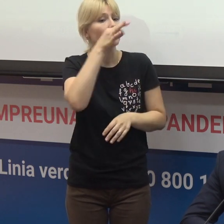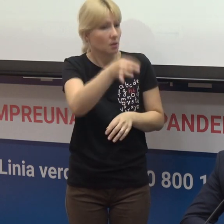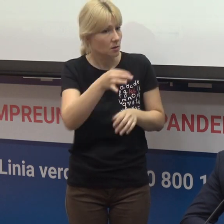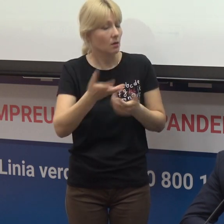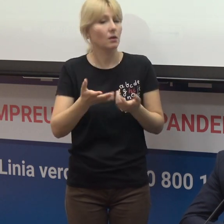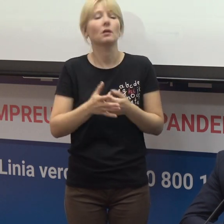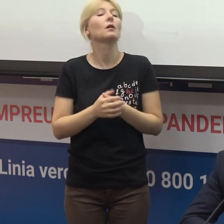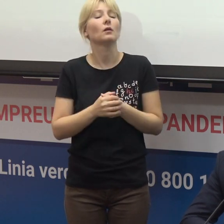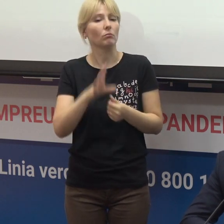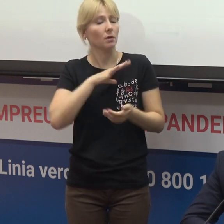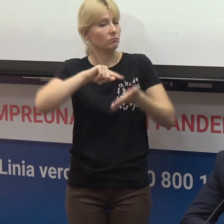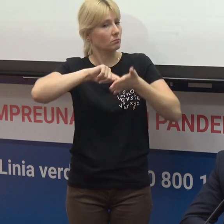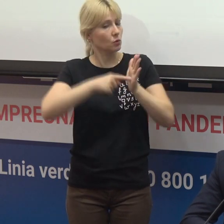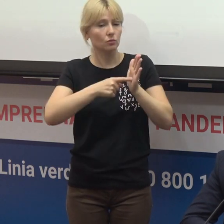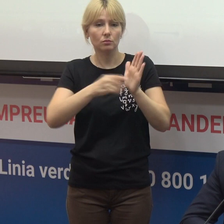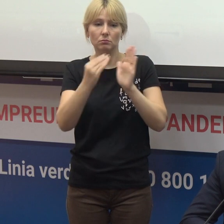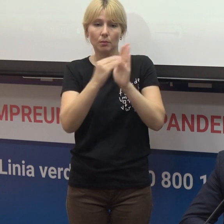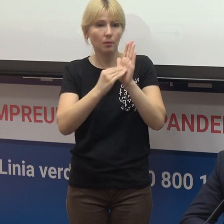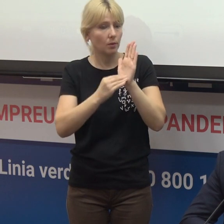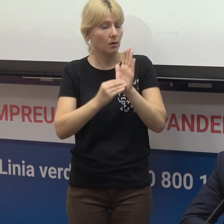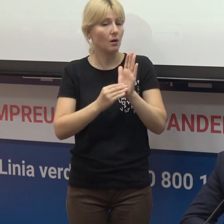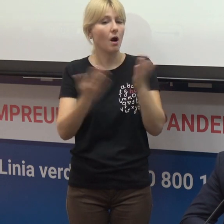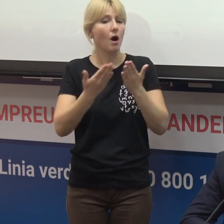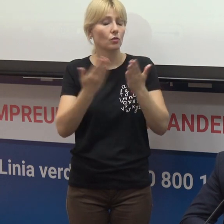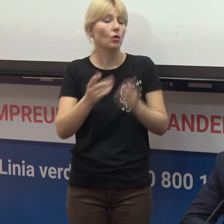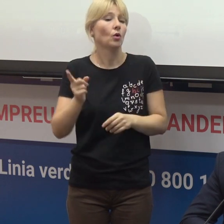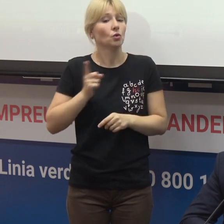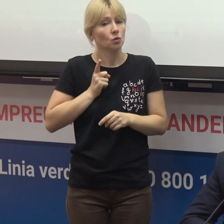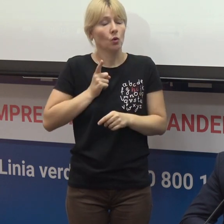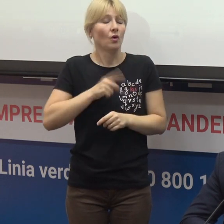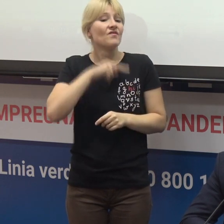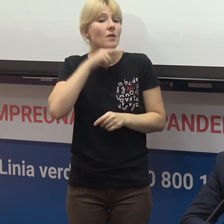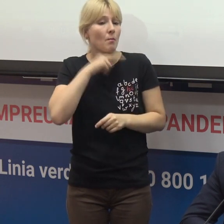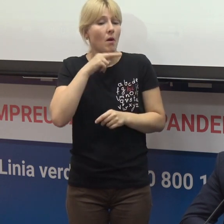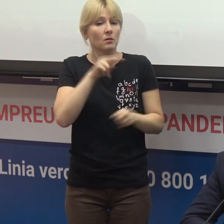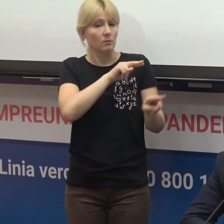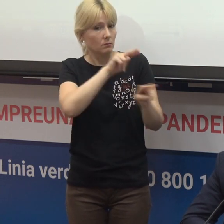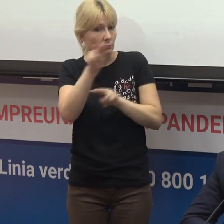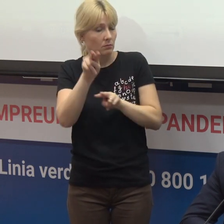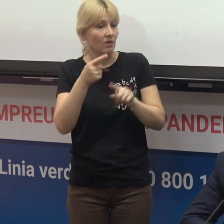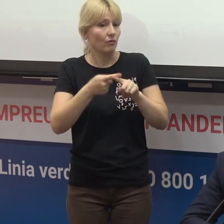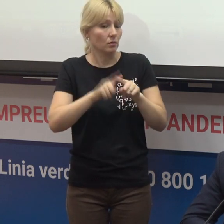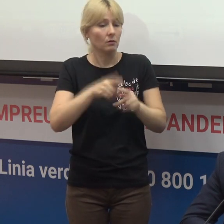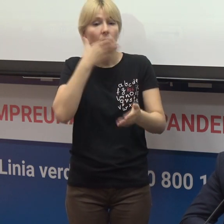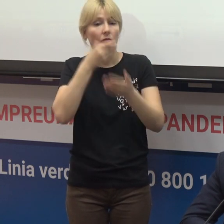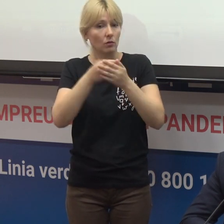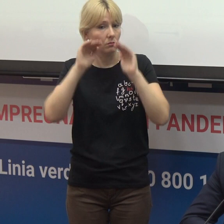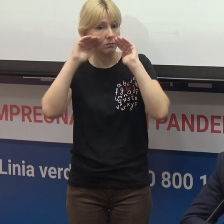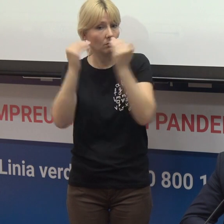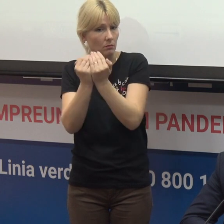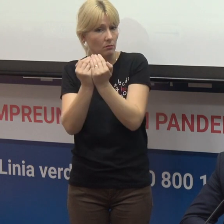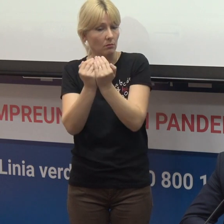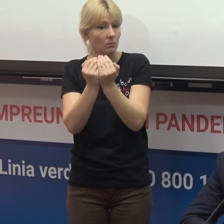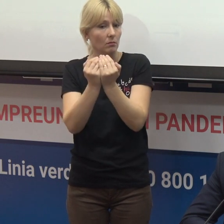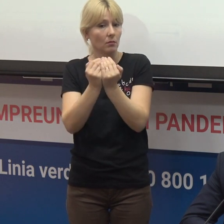le-am punctat și asupra cărora urmează să ne focusăm atenția. Deci este vorba de autoizolarea persoanelor care